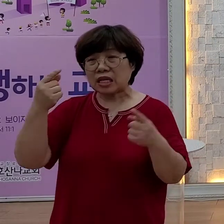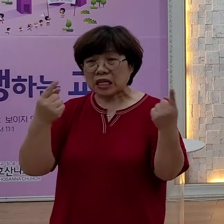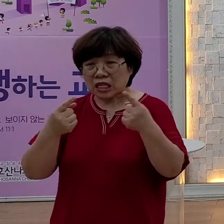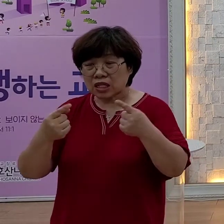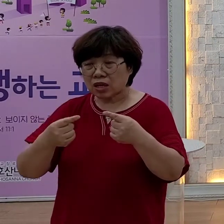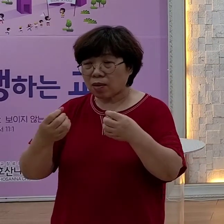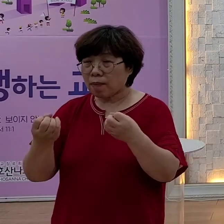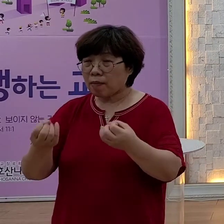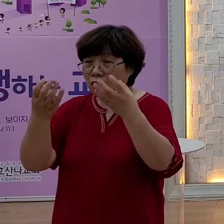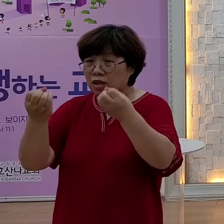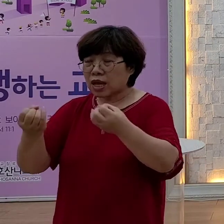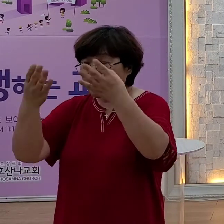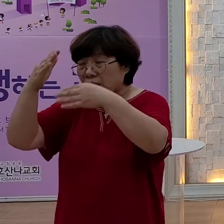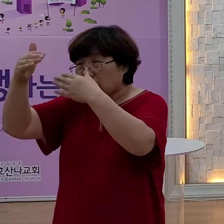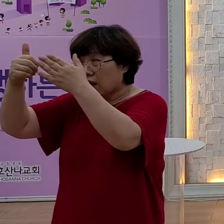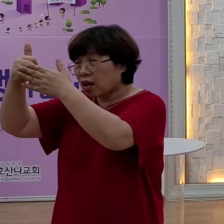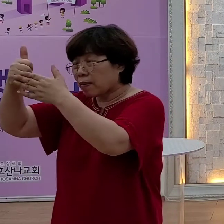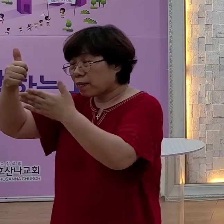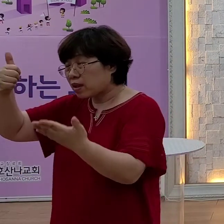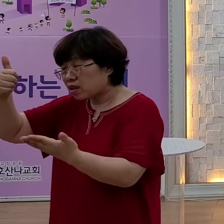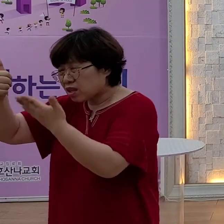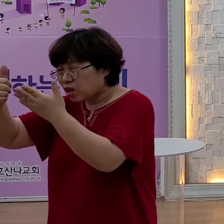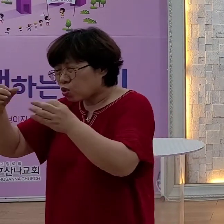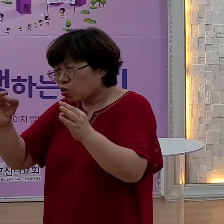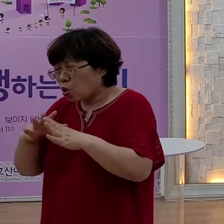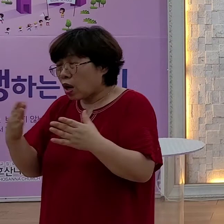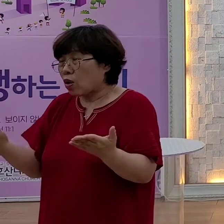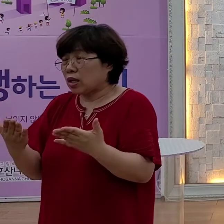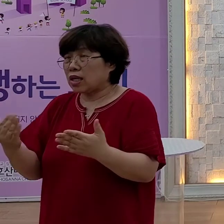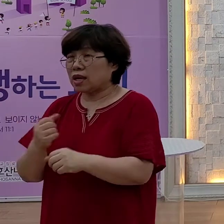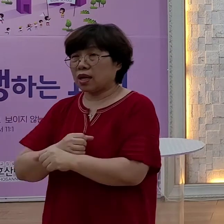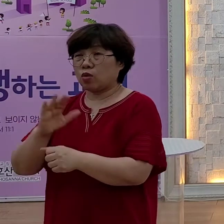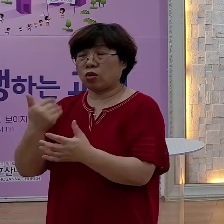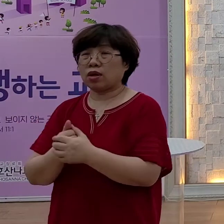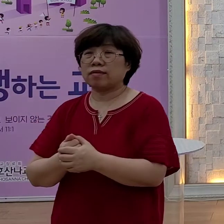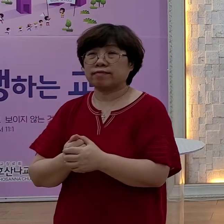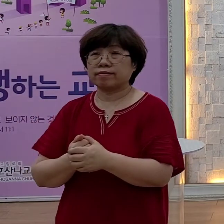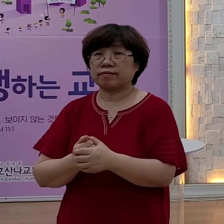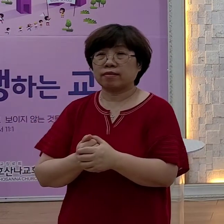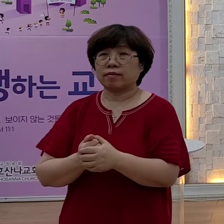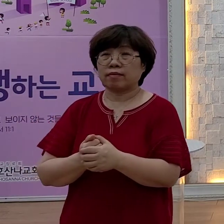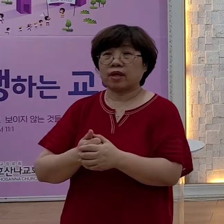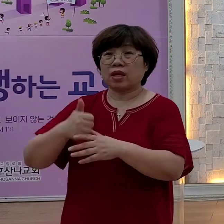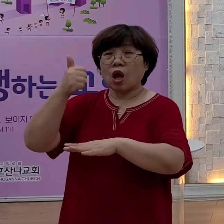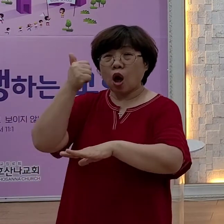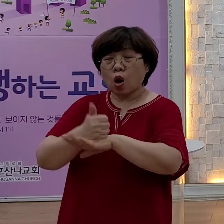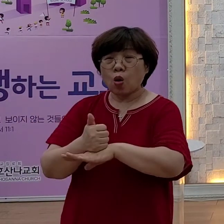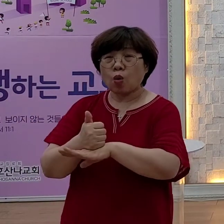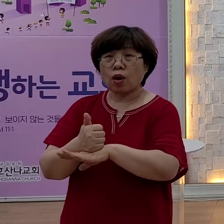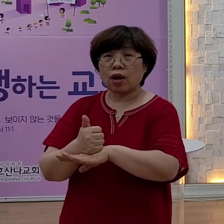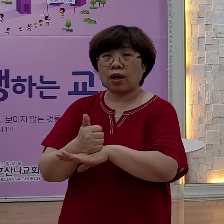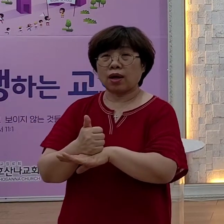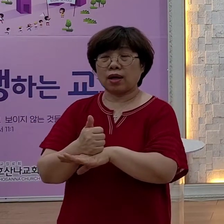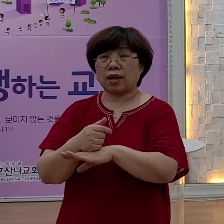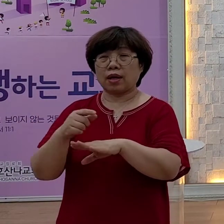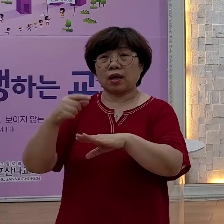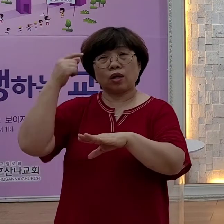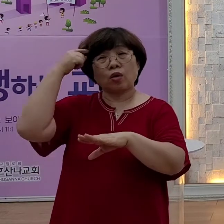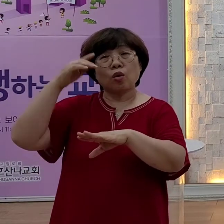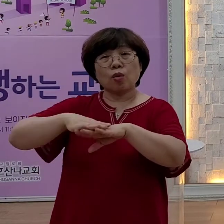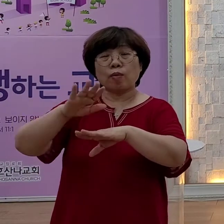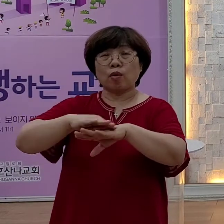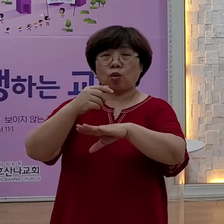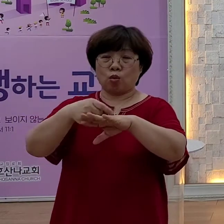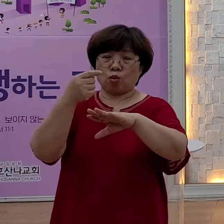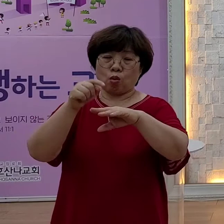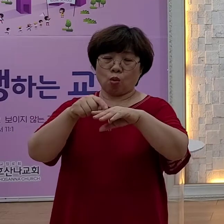1000번제를 하나님 앞에 드리는 놀라운 일을 하게 됩니다. 예배입니다. 예배. 그 결과 이 솔로몬이 무슨